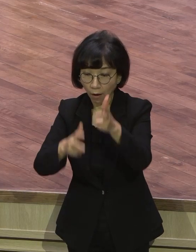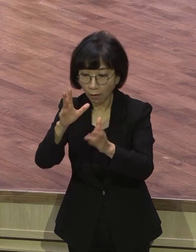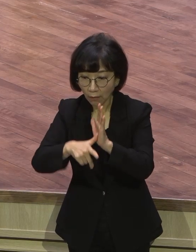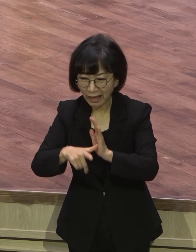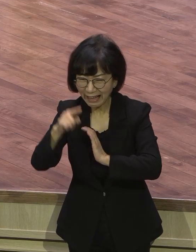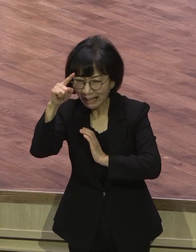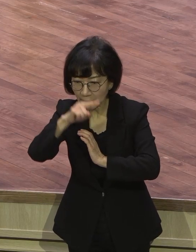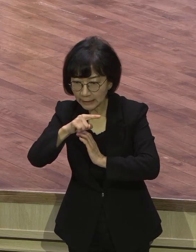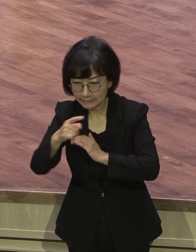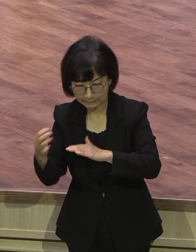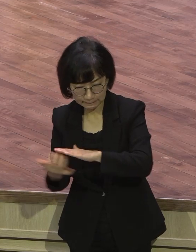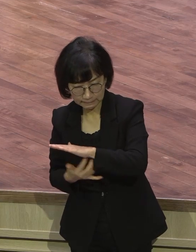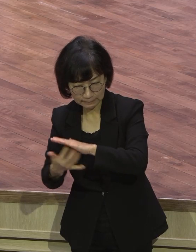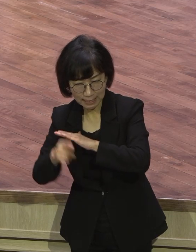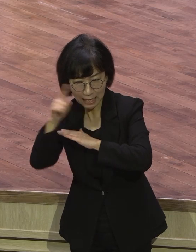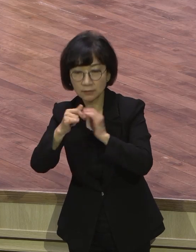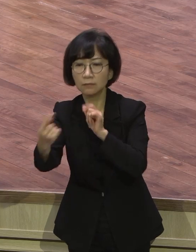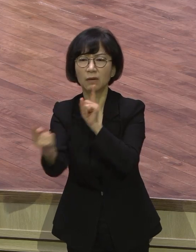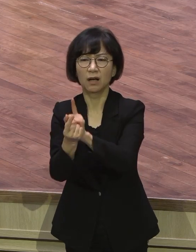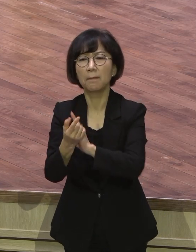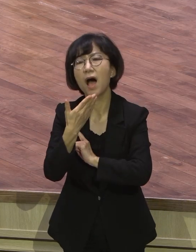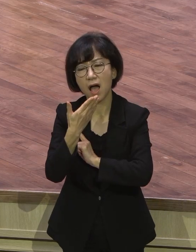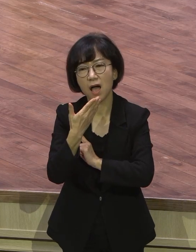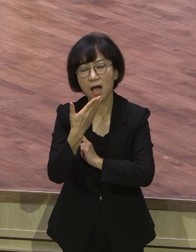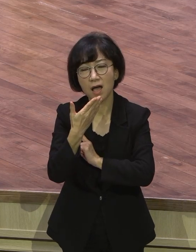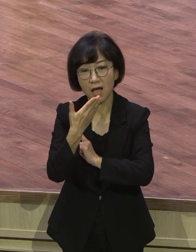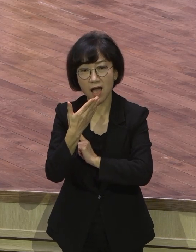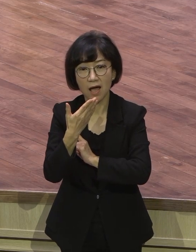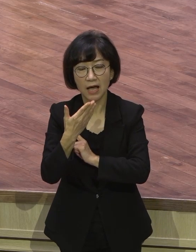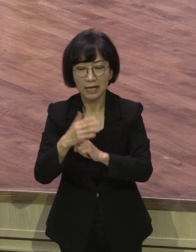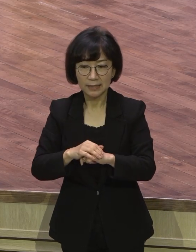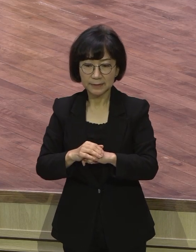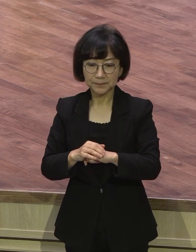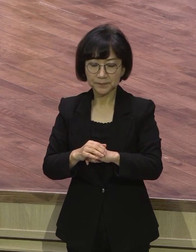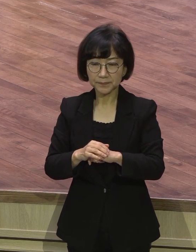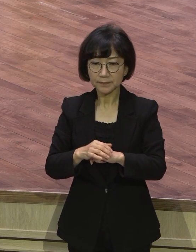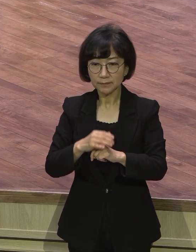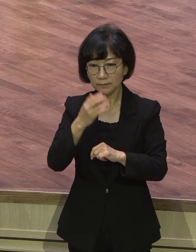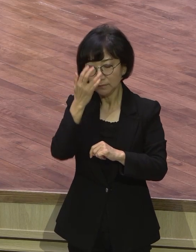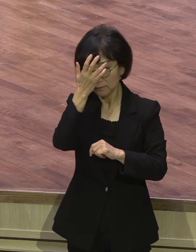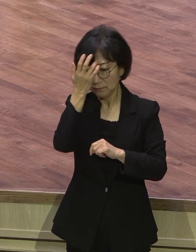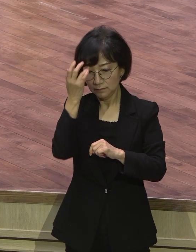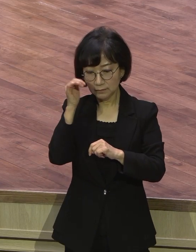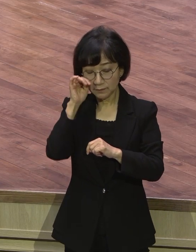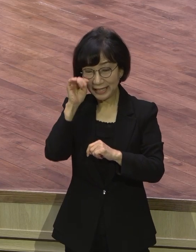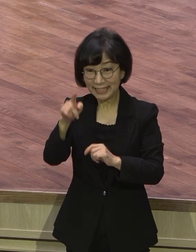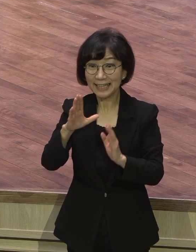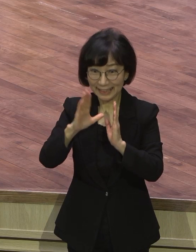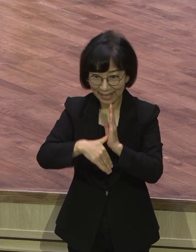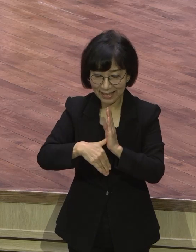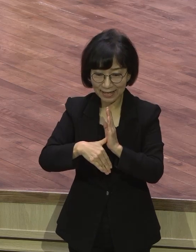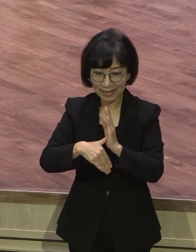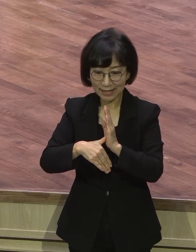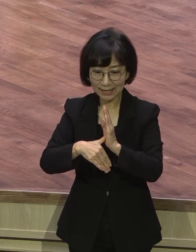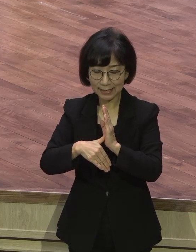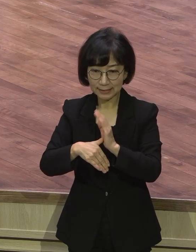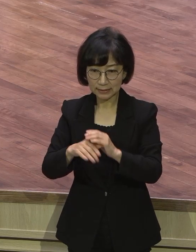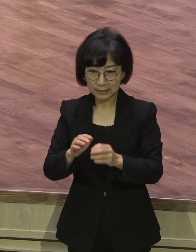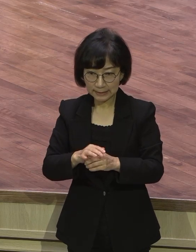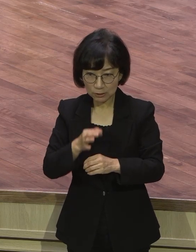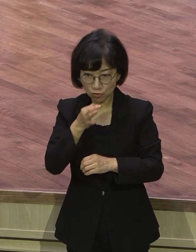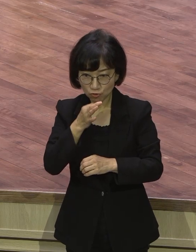있고 어떻게 관계가 되어 있어요. 이 이해관계에 걸려 있을 때 이해관계